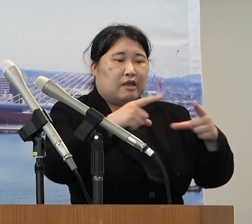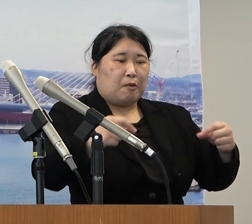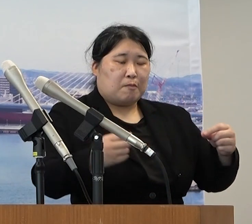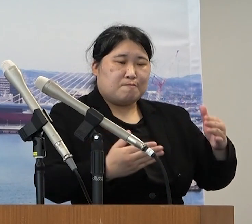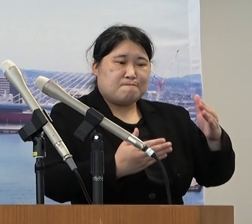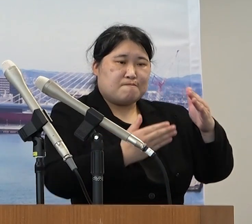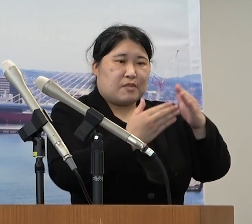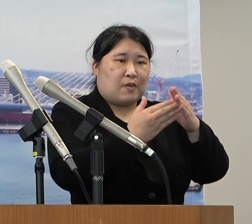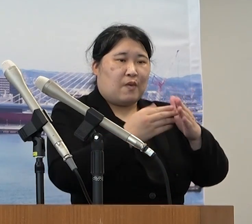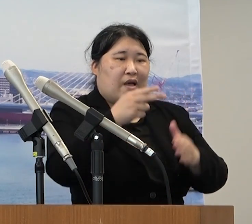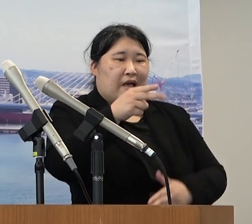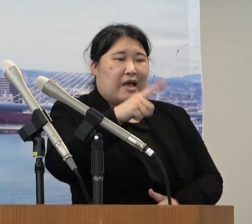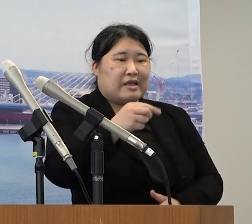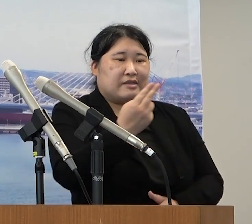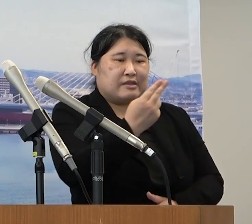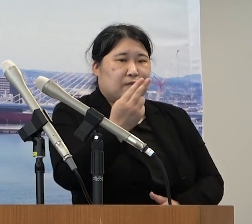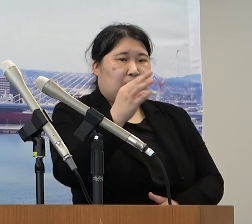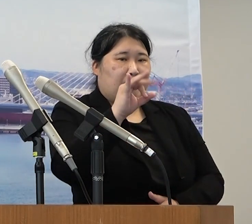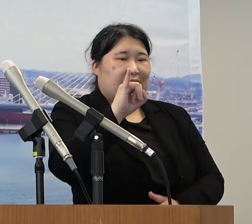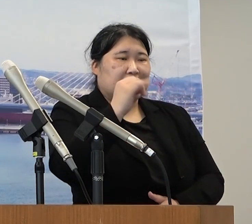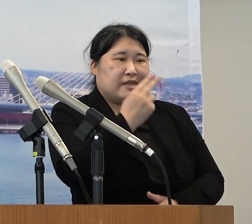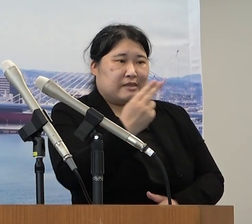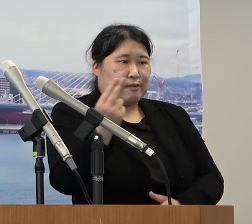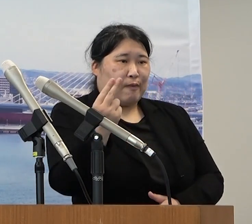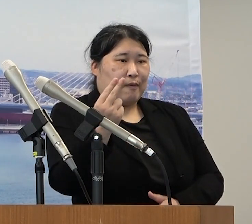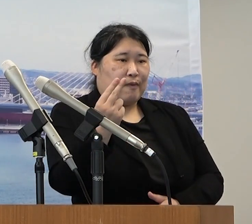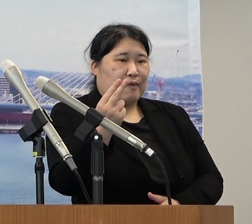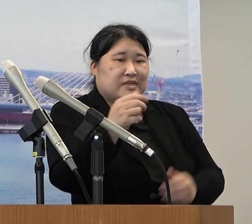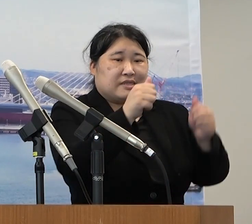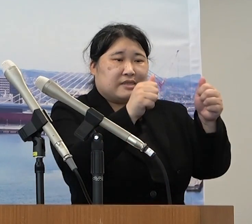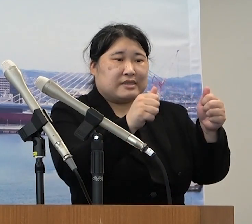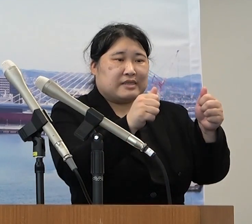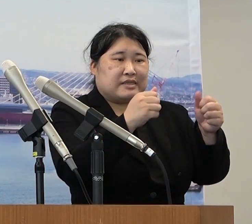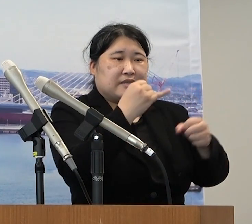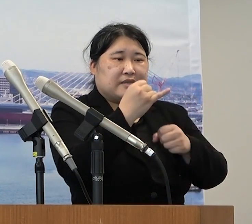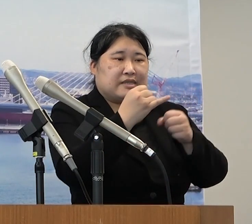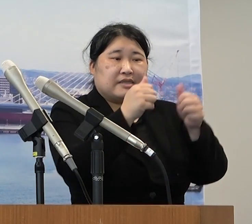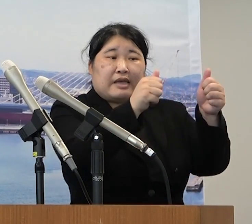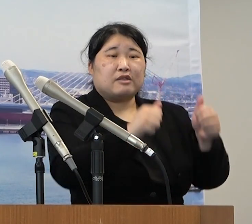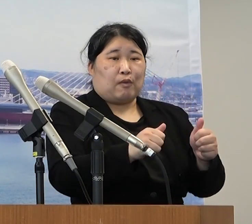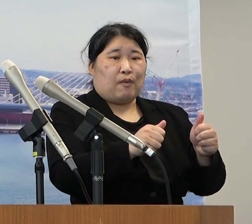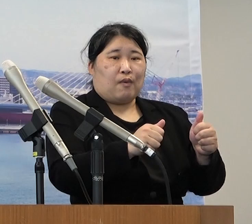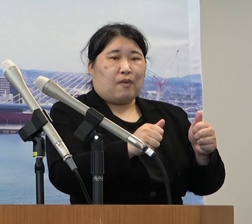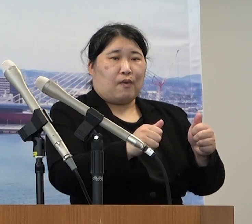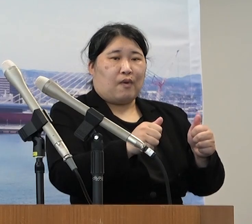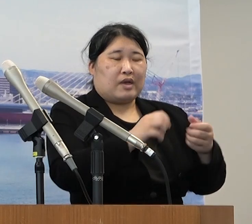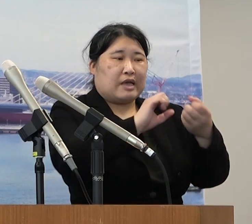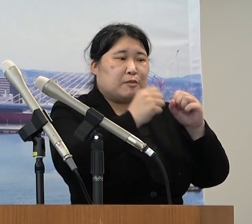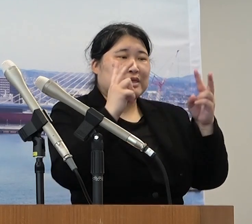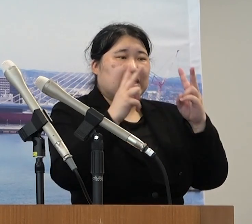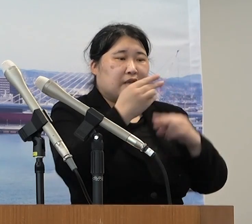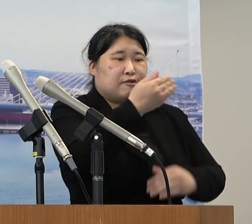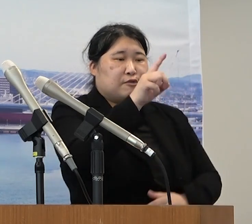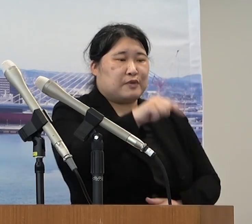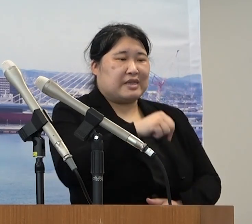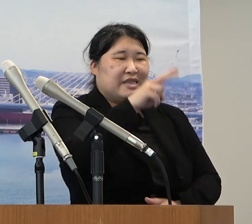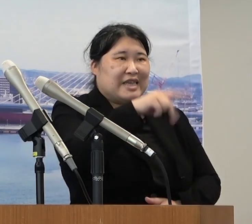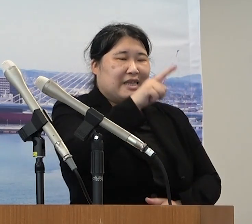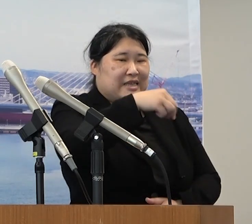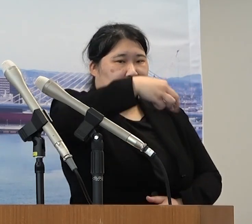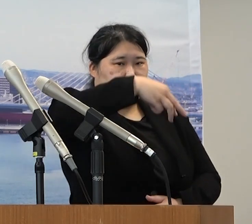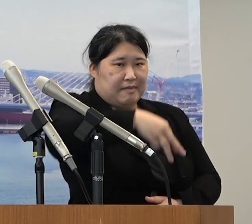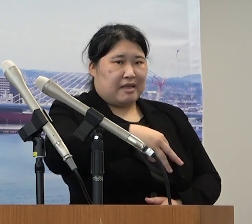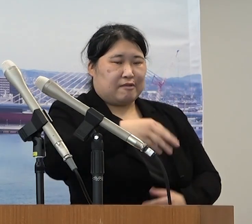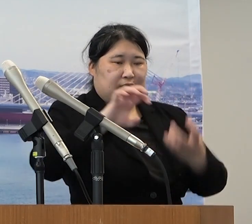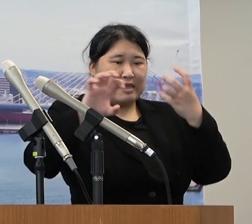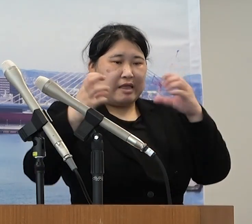のハンドメイドマーケットプレイスを運営する株式会社クリーマと青森ねぶた祭りがタイアップしてア